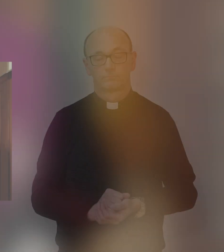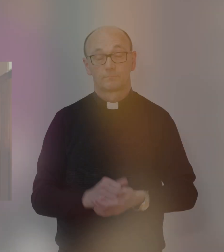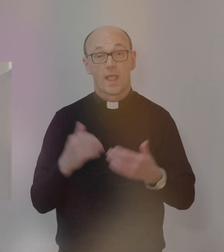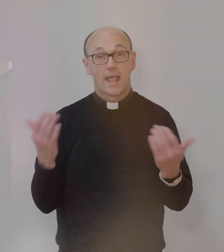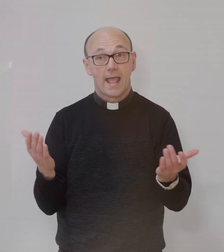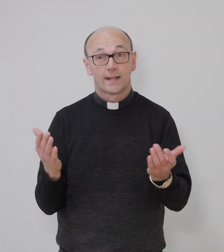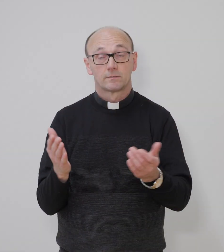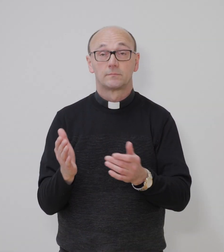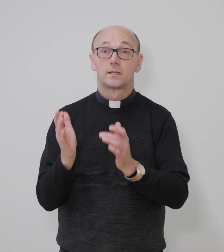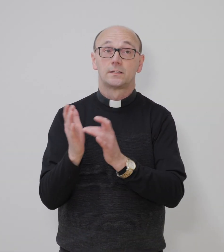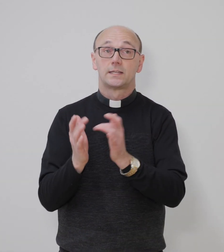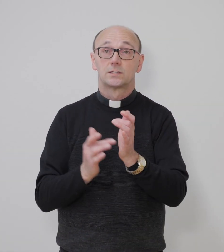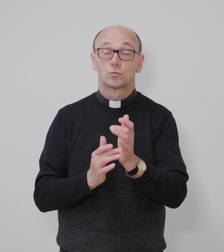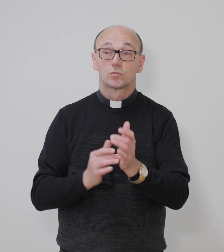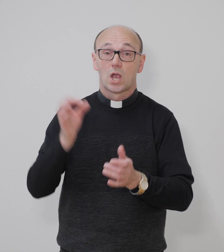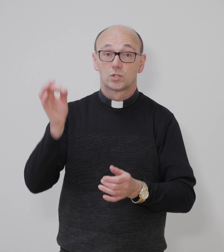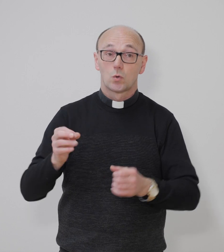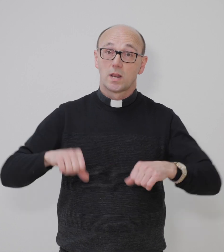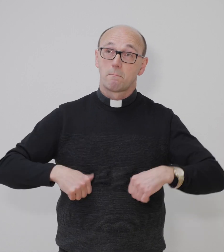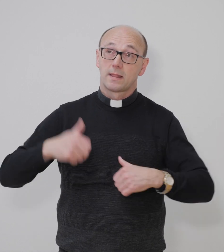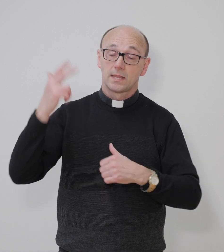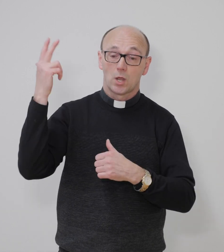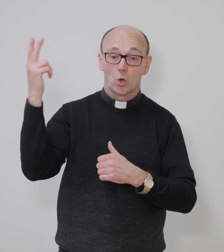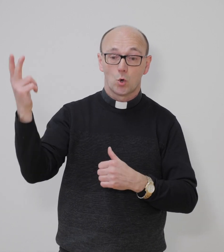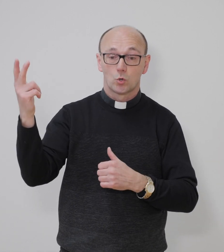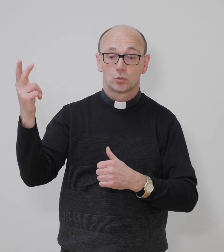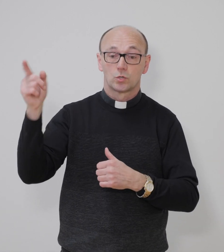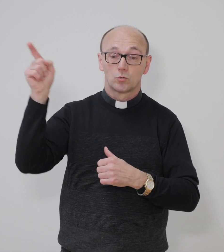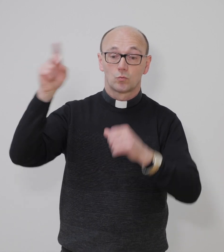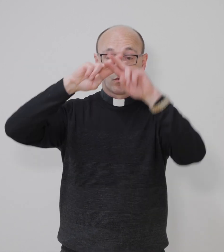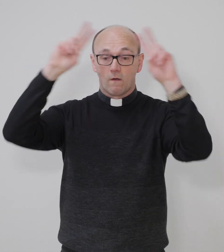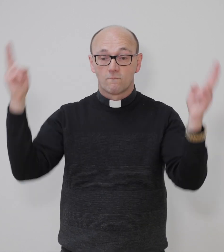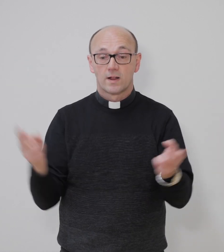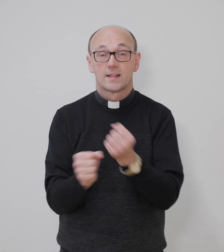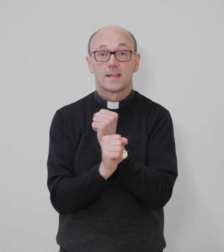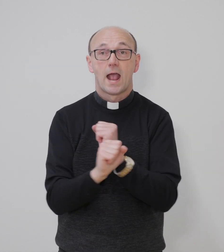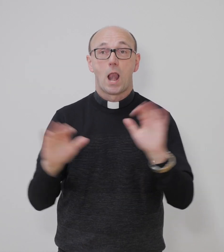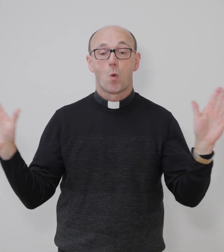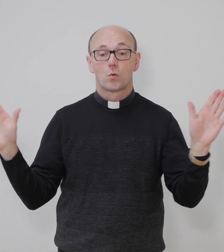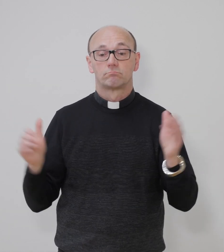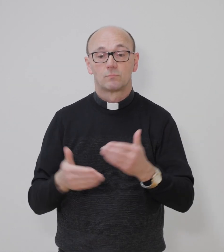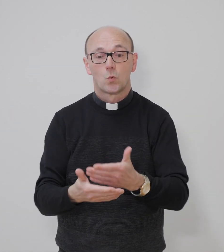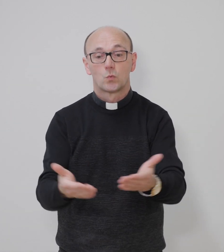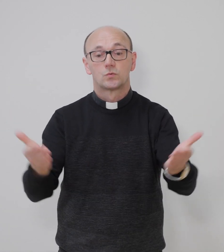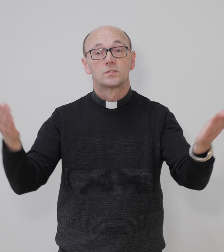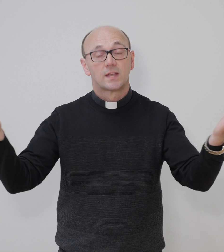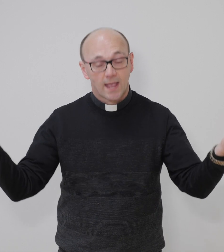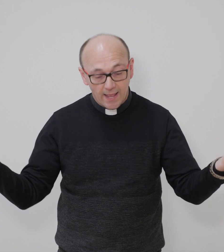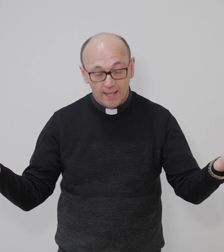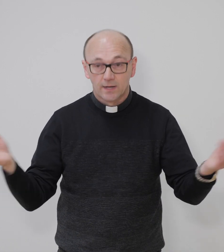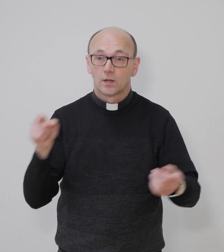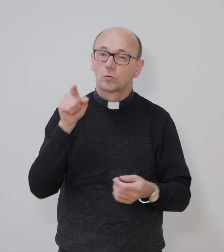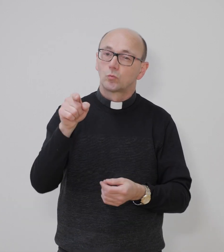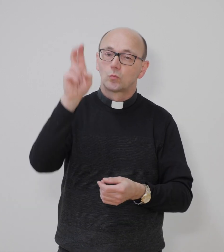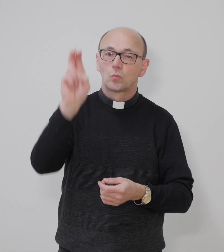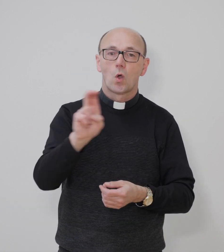Sei gepriesen, Herr Jesus Christus, Sohn des lebendigen Gottes. Du bist der Erlöser der Welt, unser Herr und Heiland, der das Kreuz